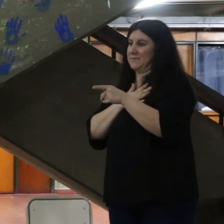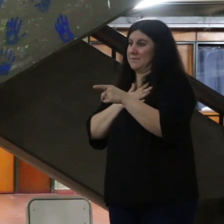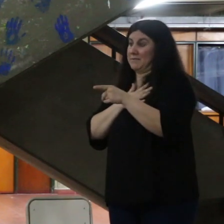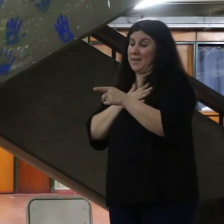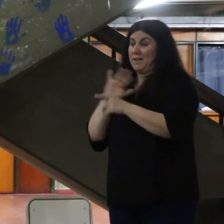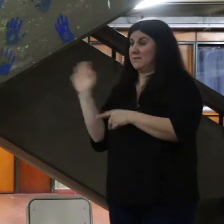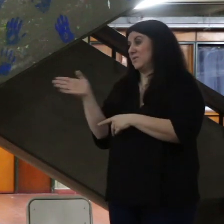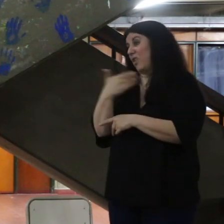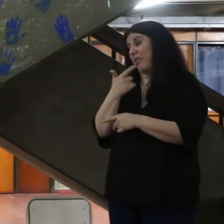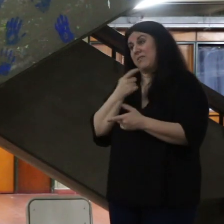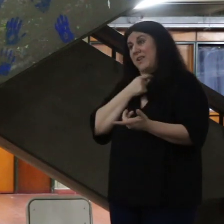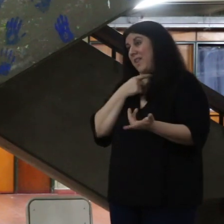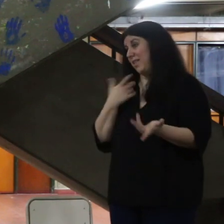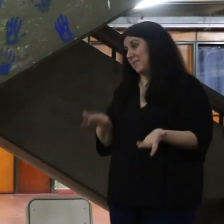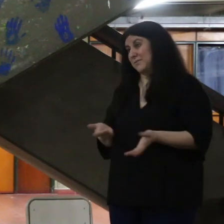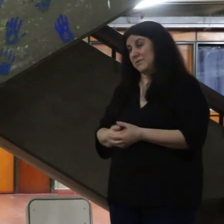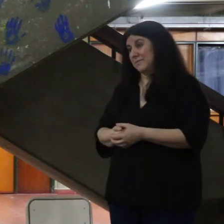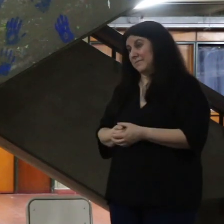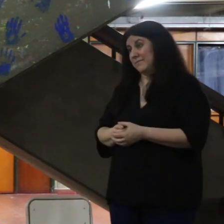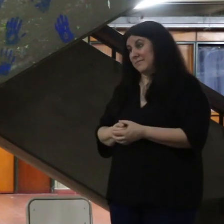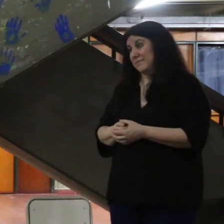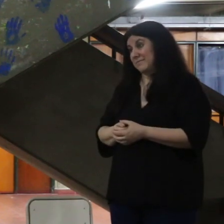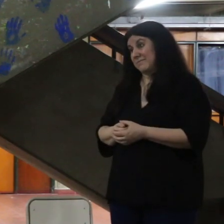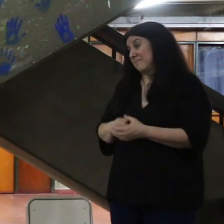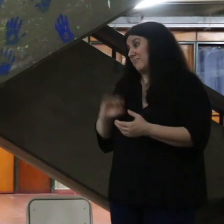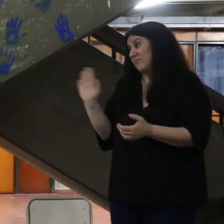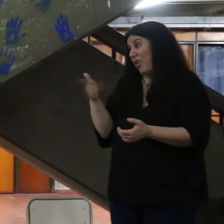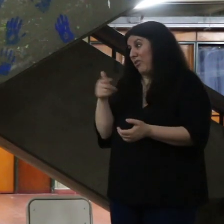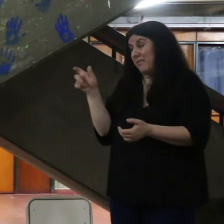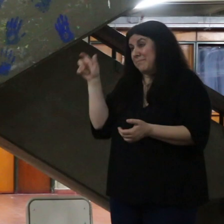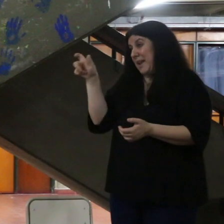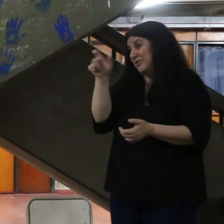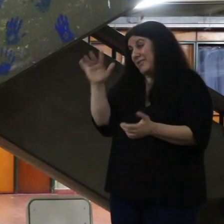queremos todos. Todos queremos que nos quieran, ¿o no?